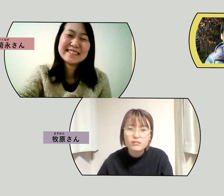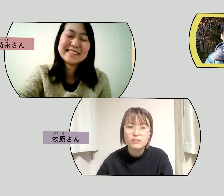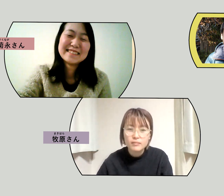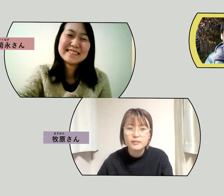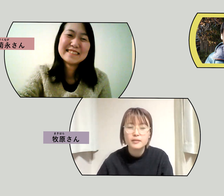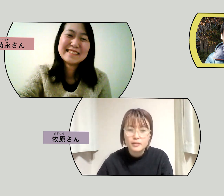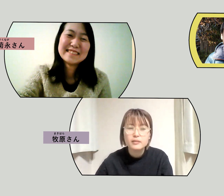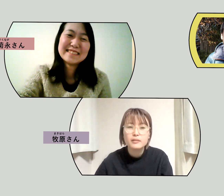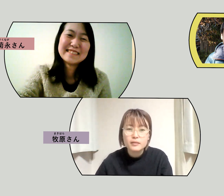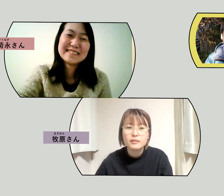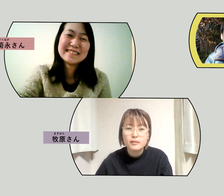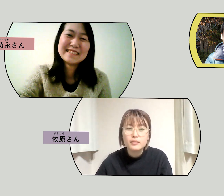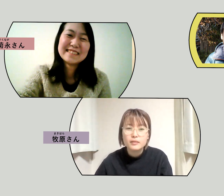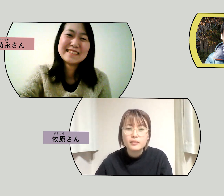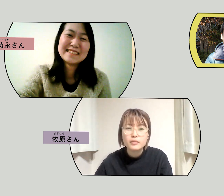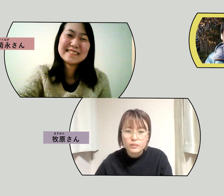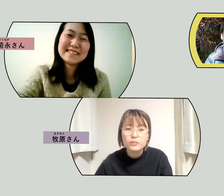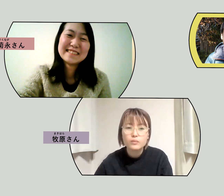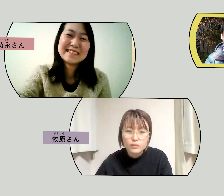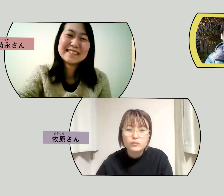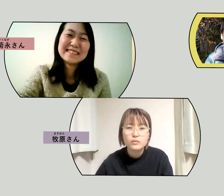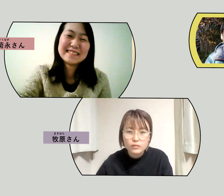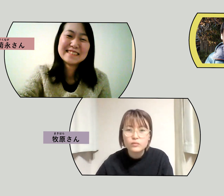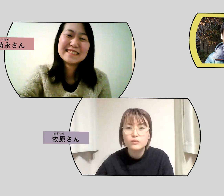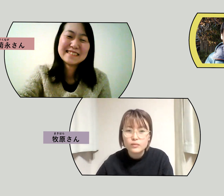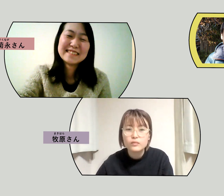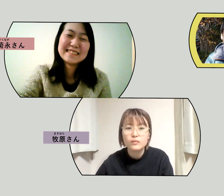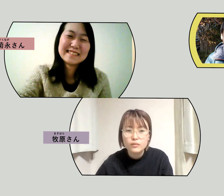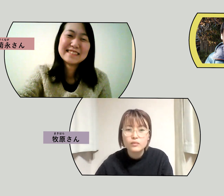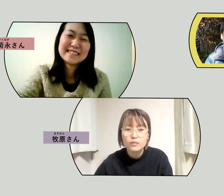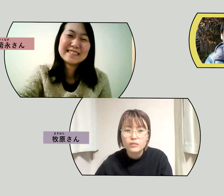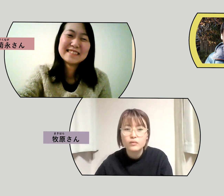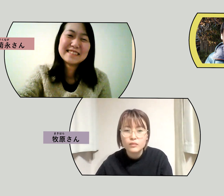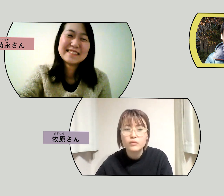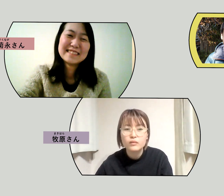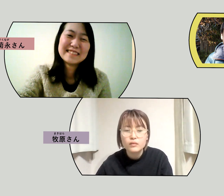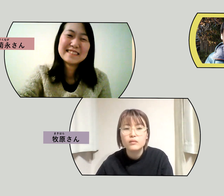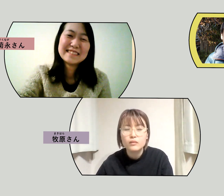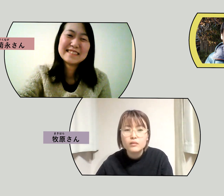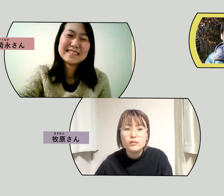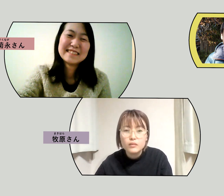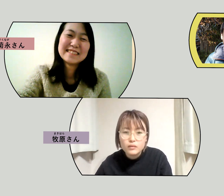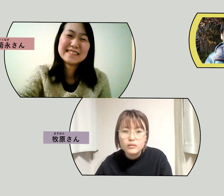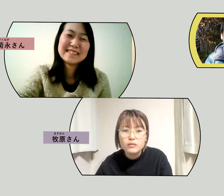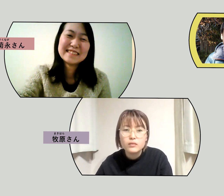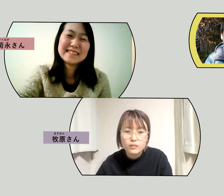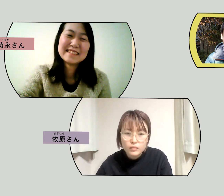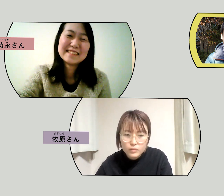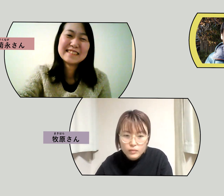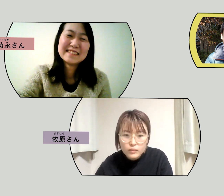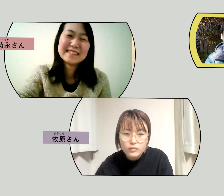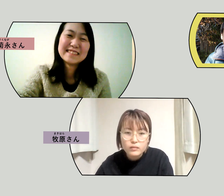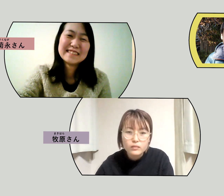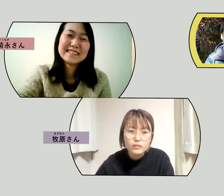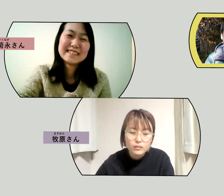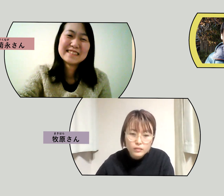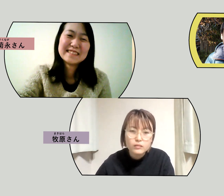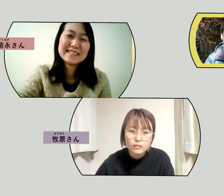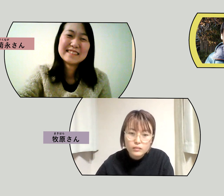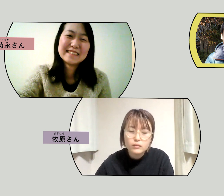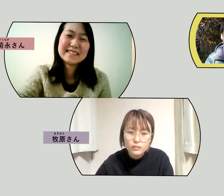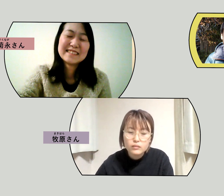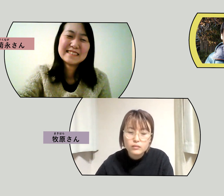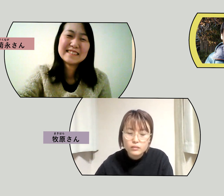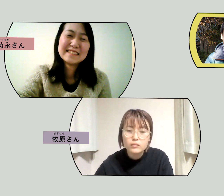がないっていうことで今まで見る映像か比較的な部分にていたものってのは